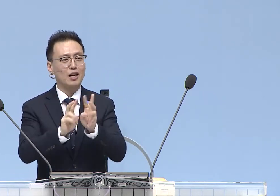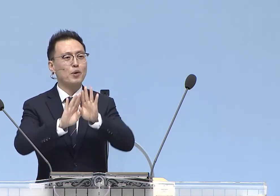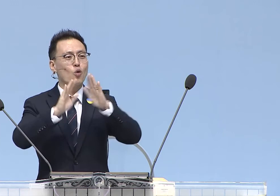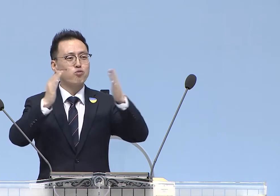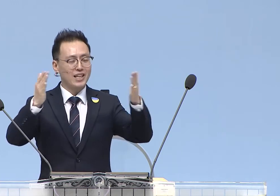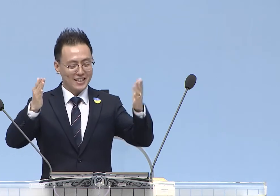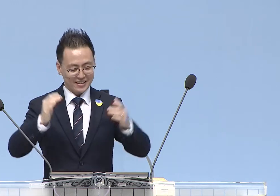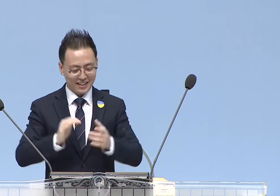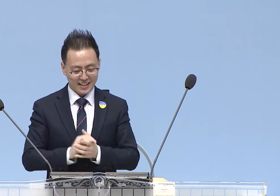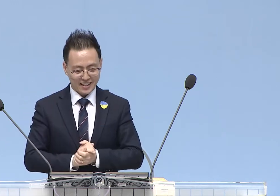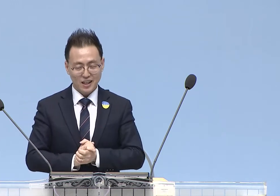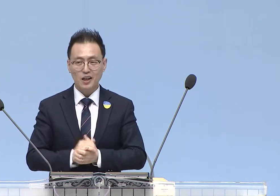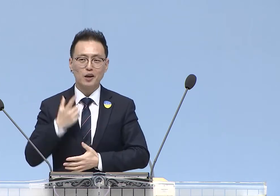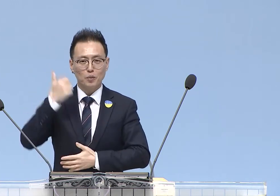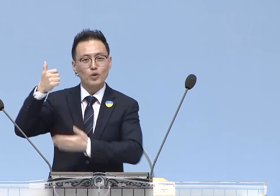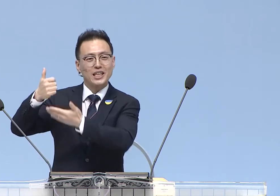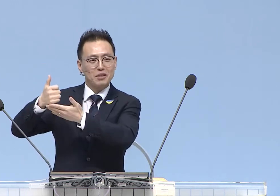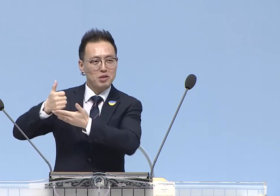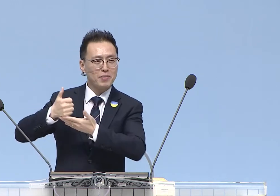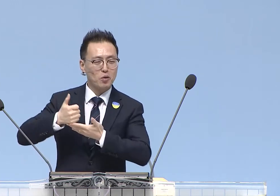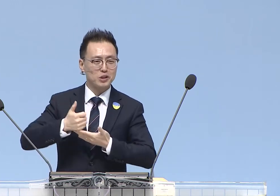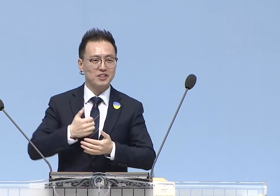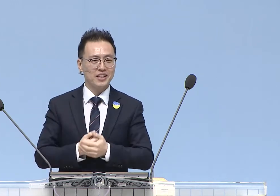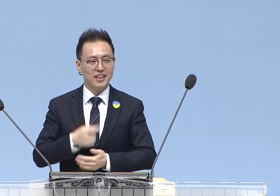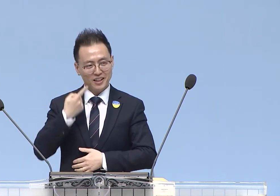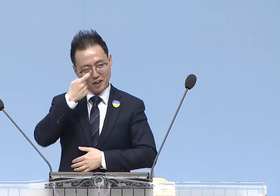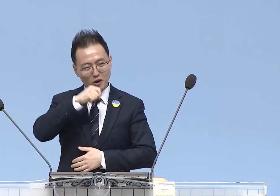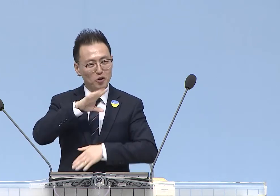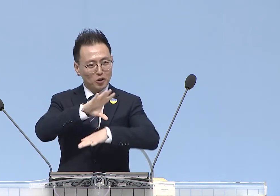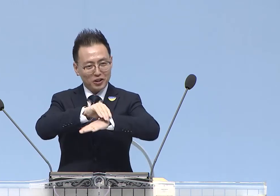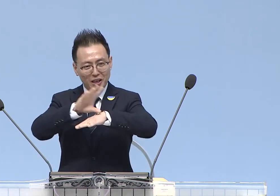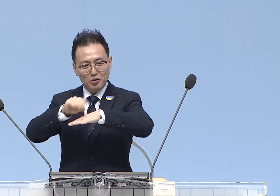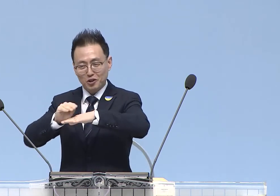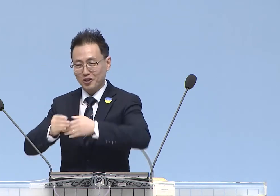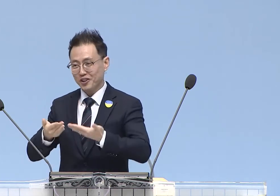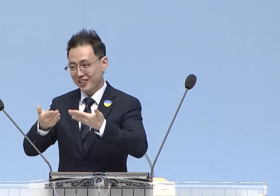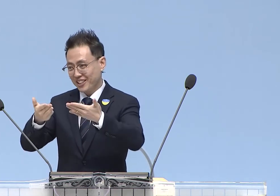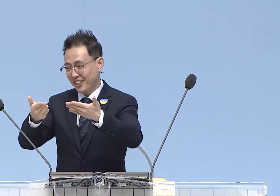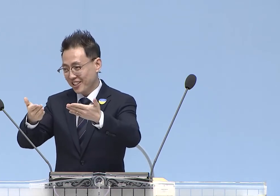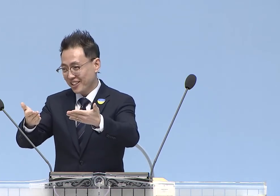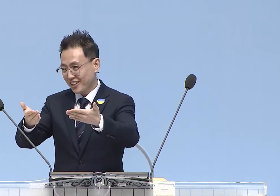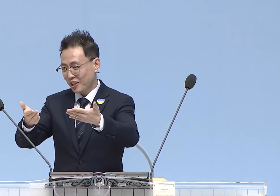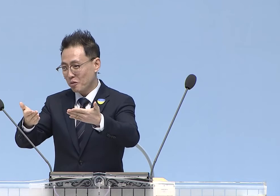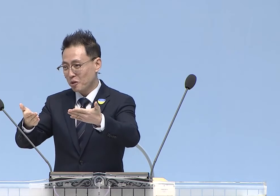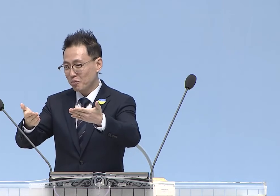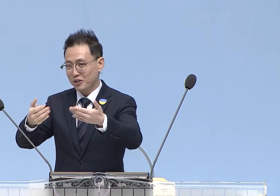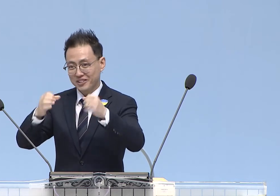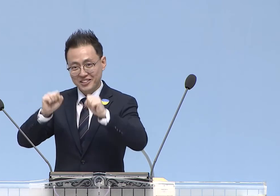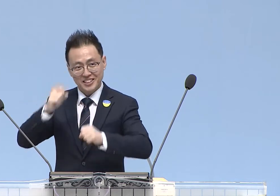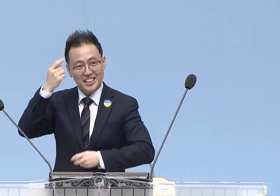다락방 오픈하는데 목사님 신방 오시는데 더러운 거, 때 묻은 거 내놓는 분